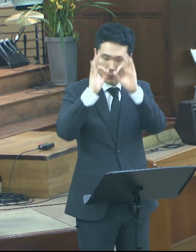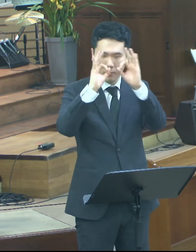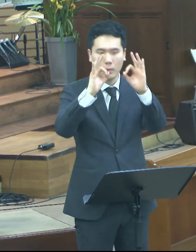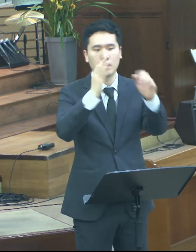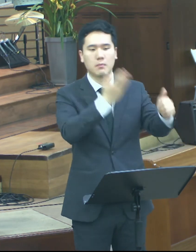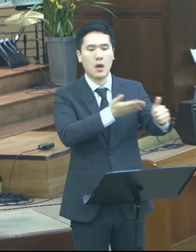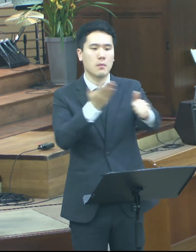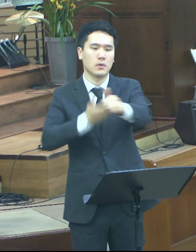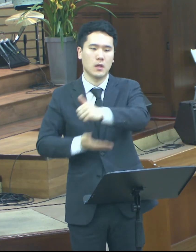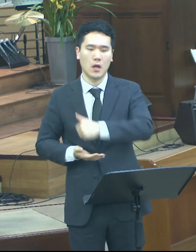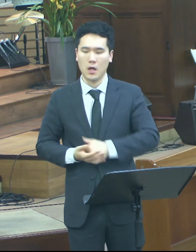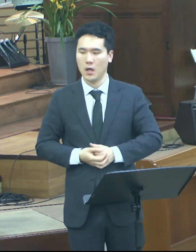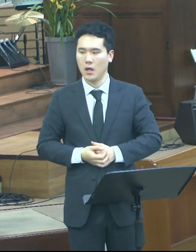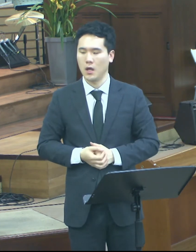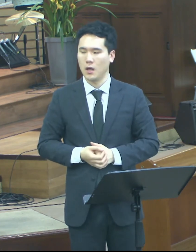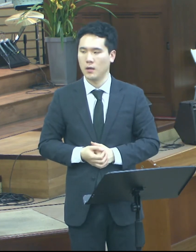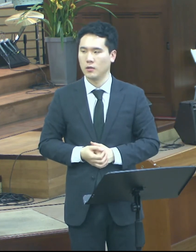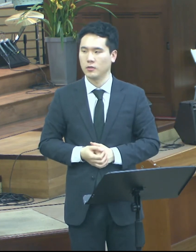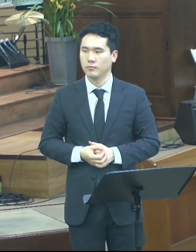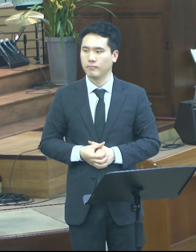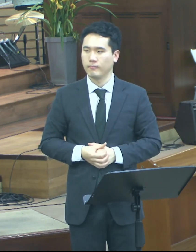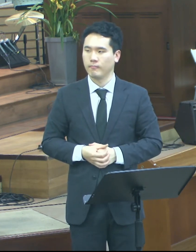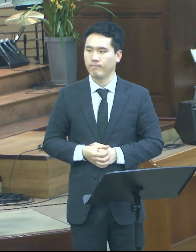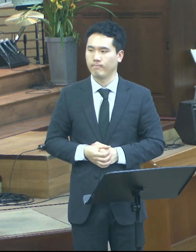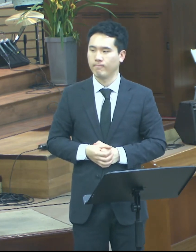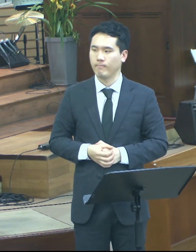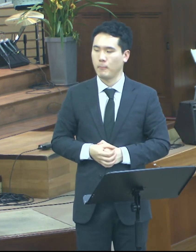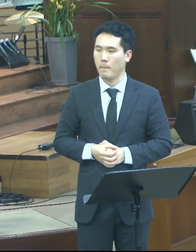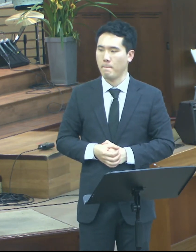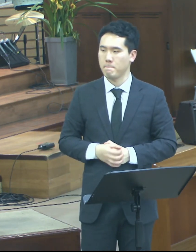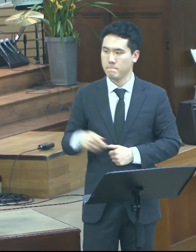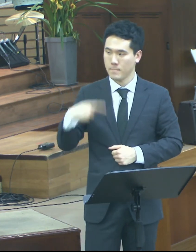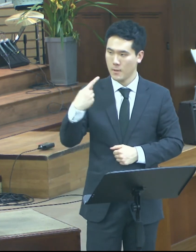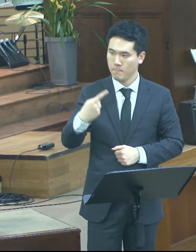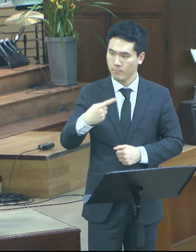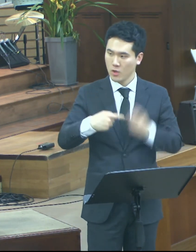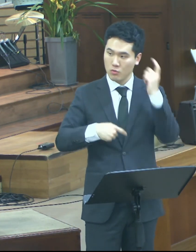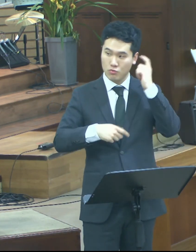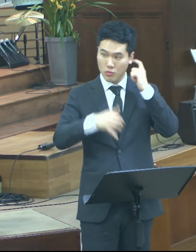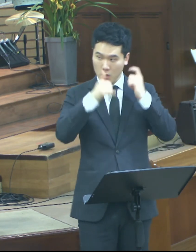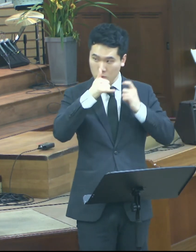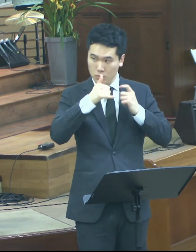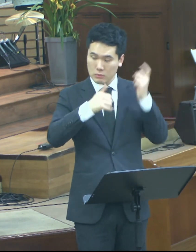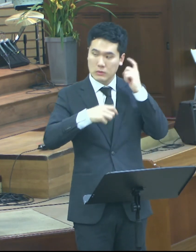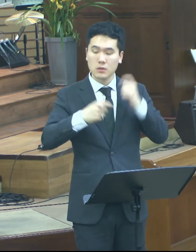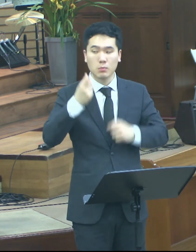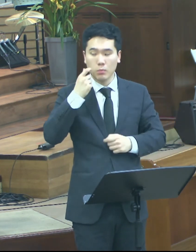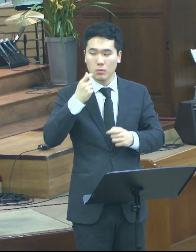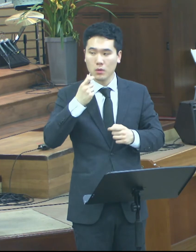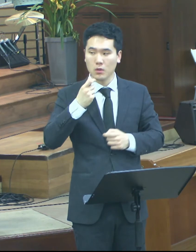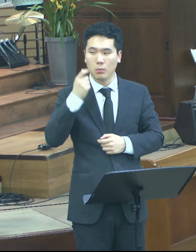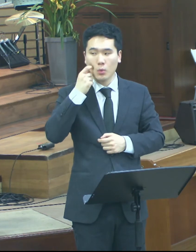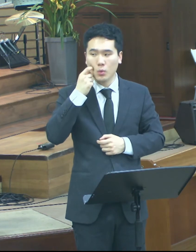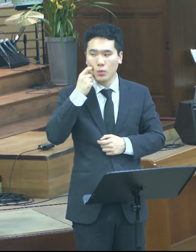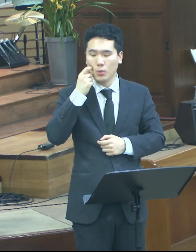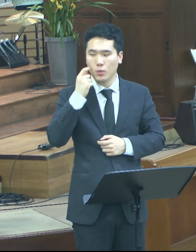주의 이름으로 축원합니다. 그 다음 귀가 있어도 듣지 못하느냐.